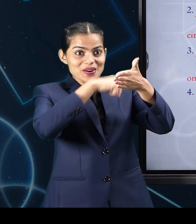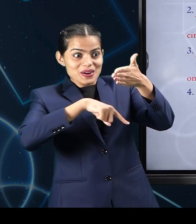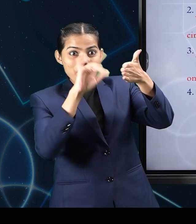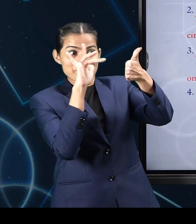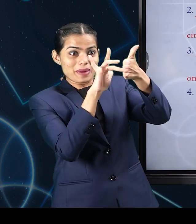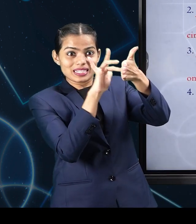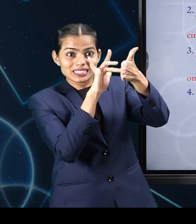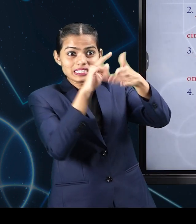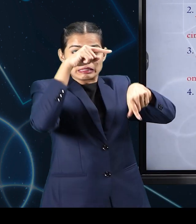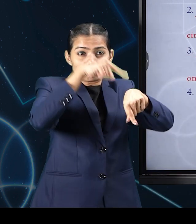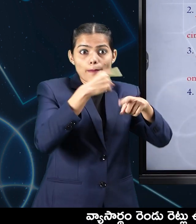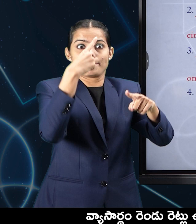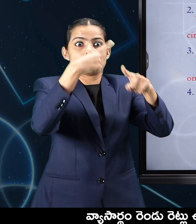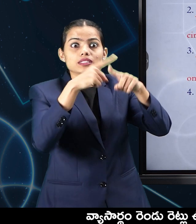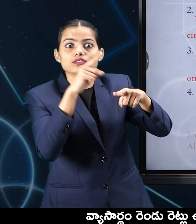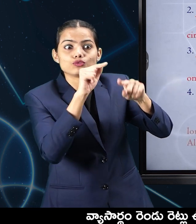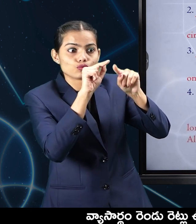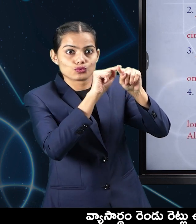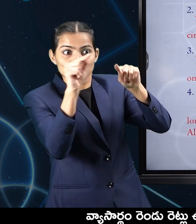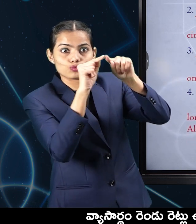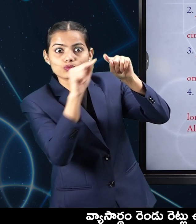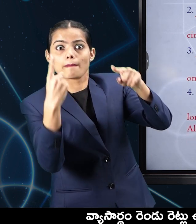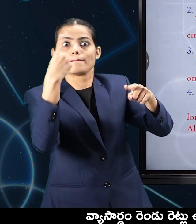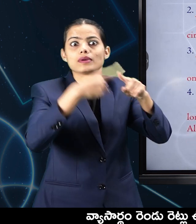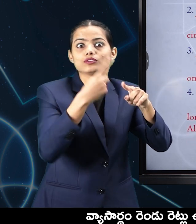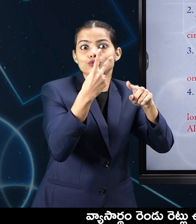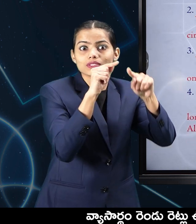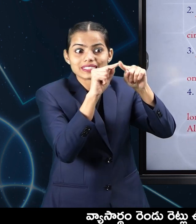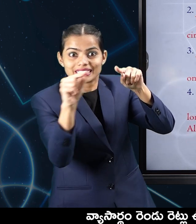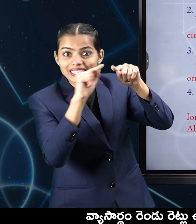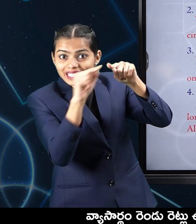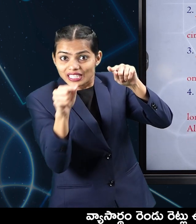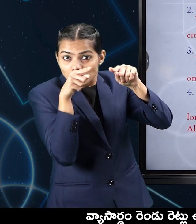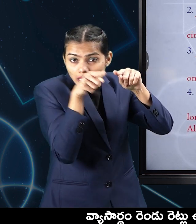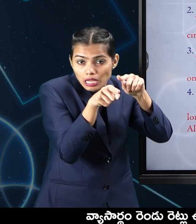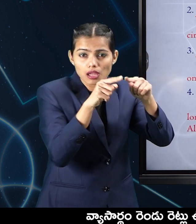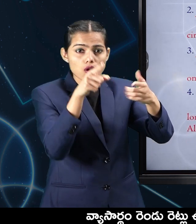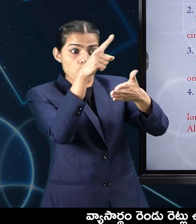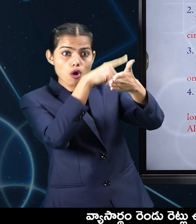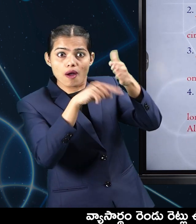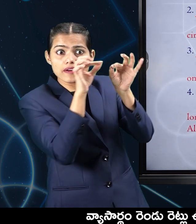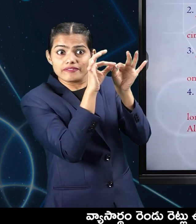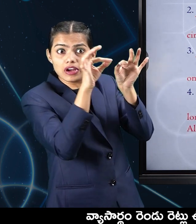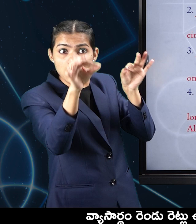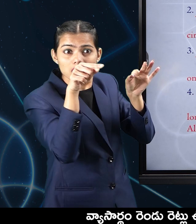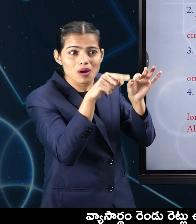4. వ్యాసం. వ్యాసార్థం 2 రెట్లు ఉంటుంది. ఇది కేంద్రం గుండా వెళ్లే వృత్తంలోని పొడవైన